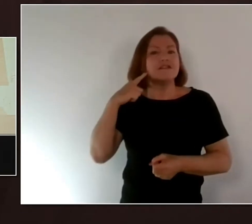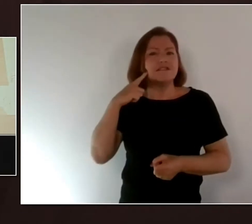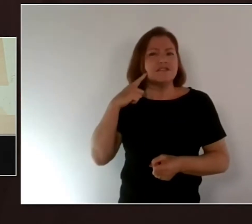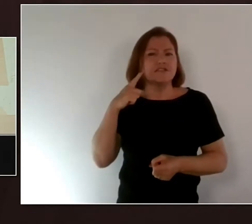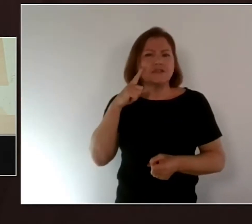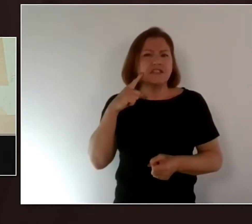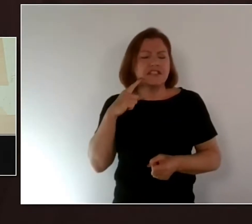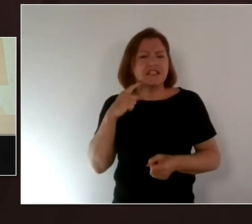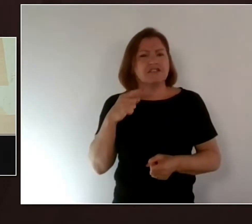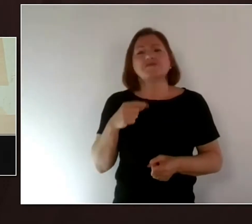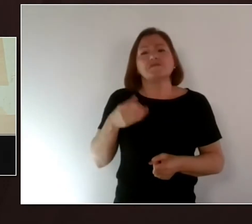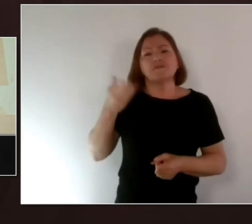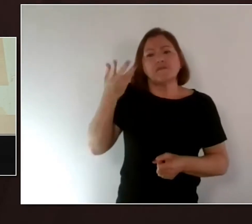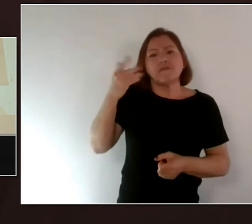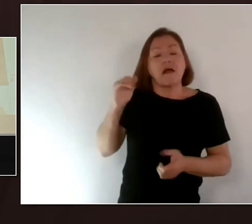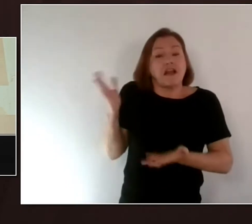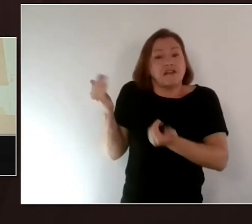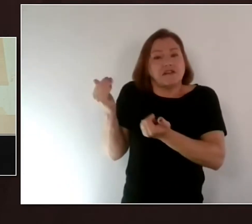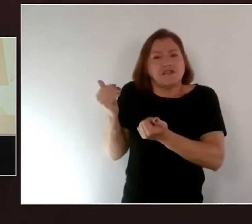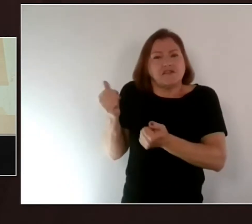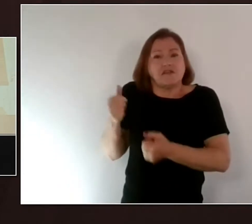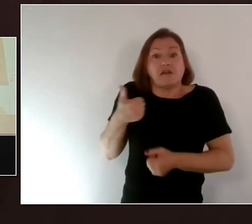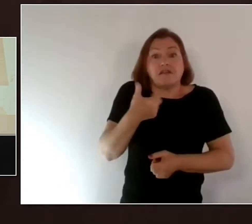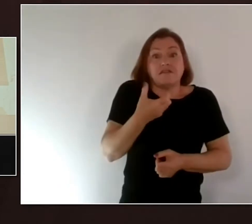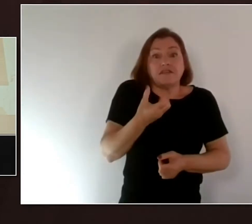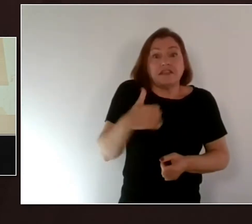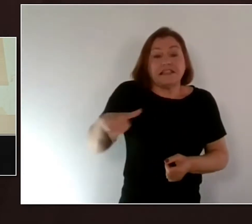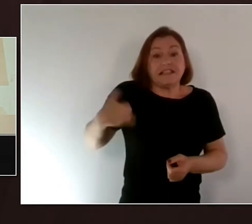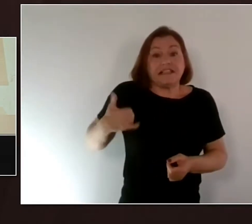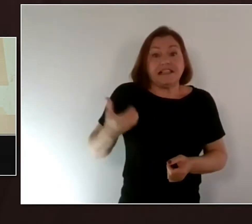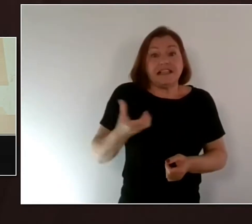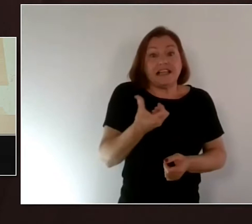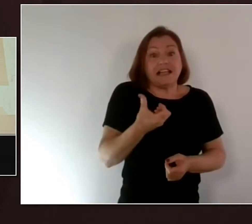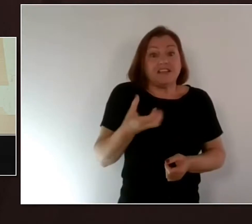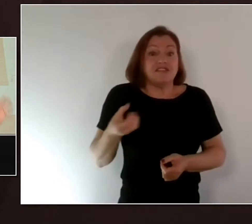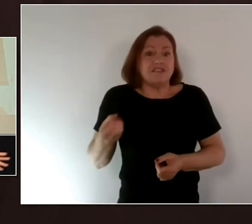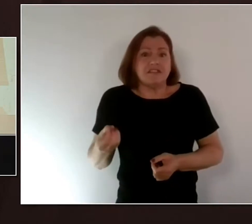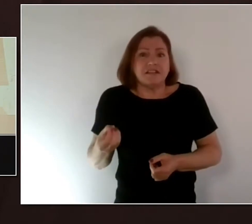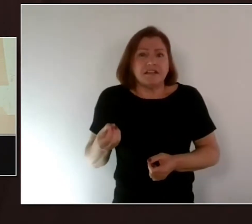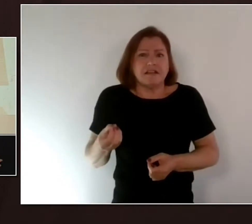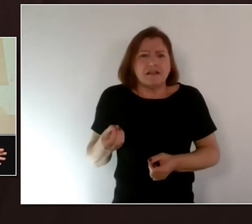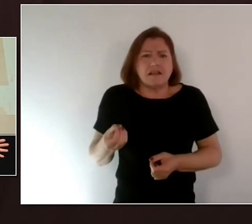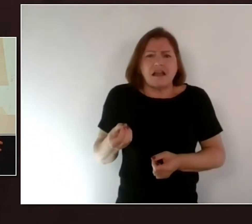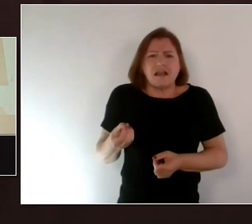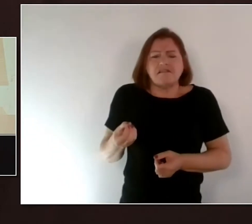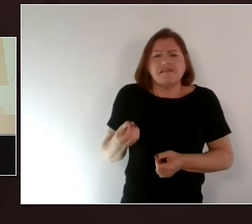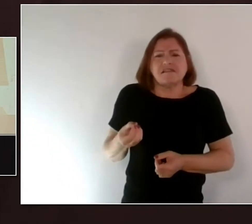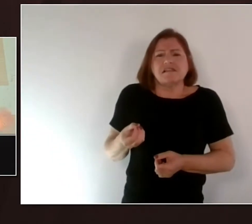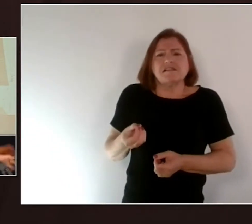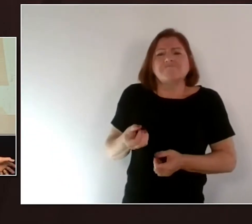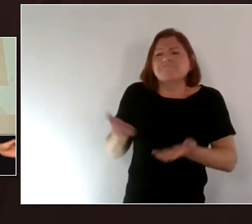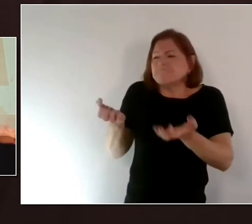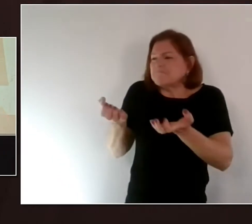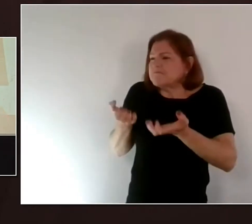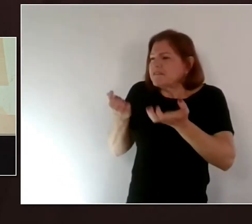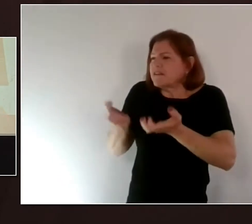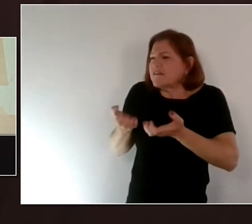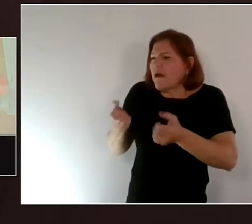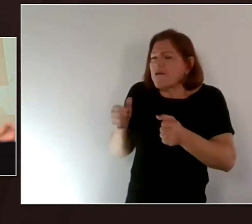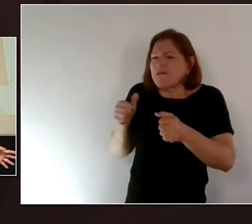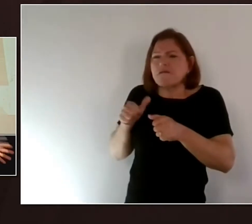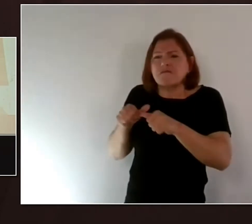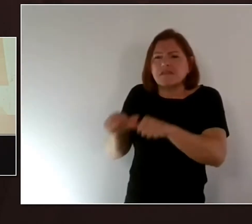o final. Quando as irmãs perguntaram: você não quer voltar para casa? Não, eu quero ficar até o final. Gostou da comportagem, gostou